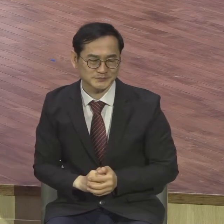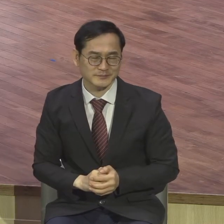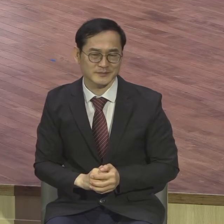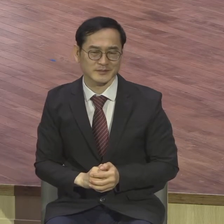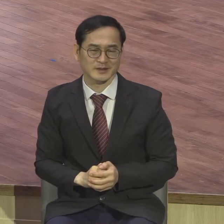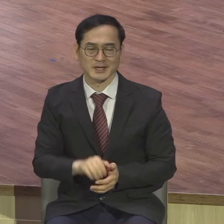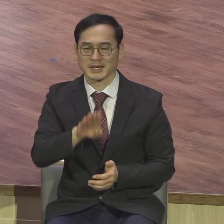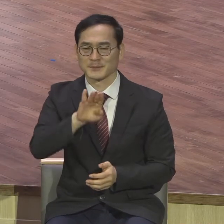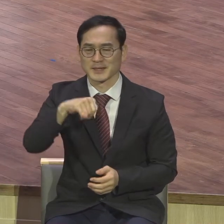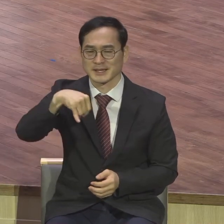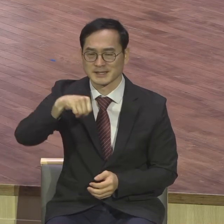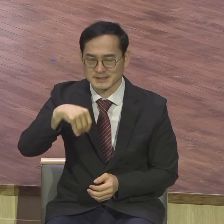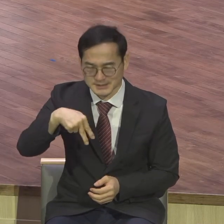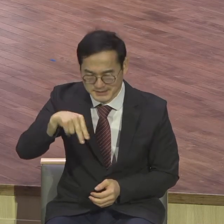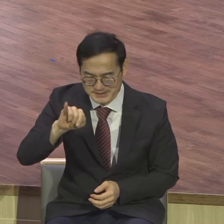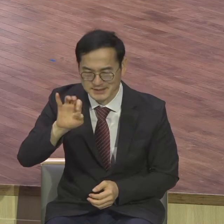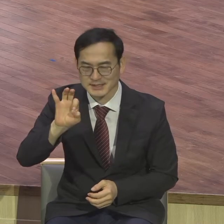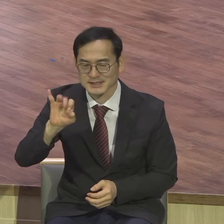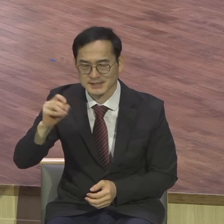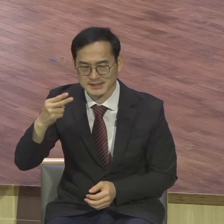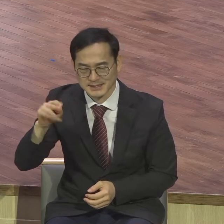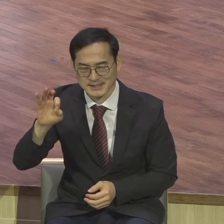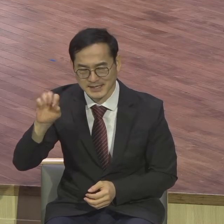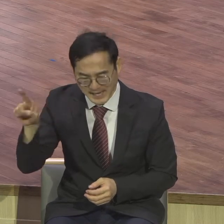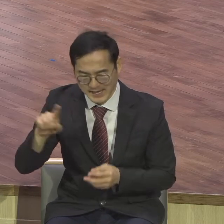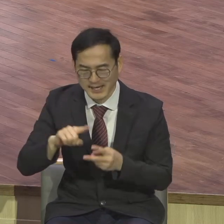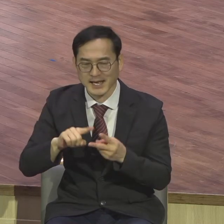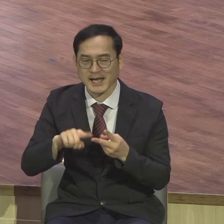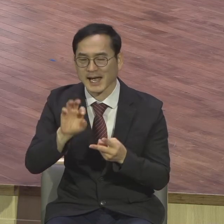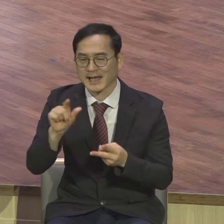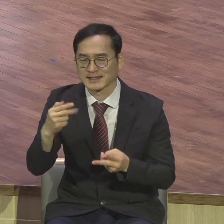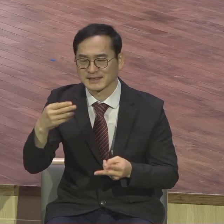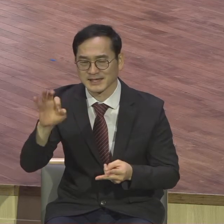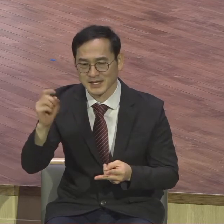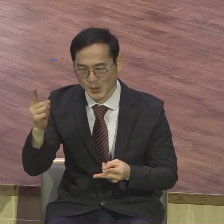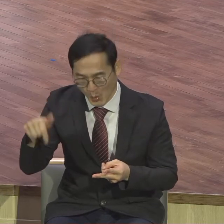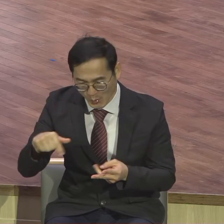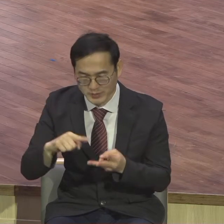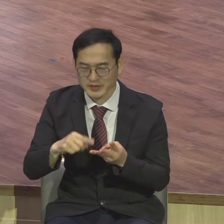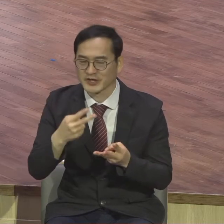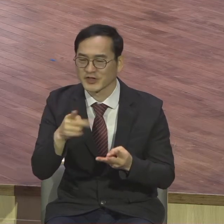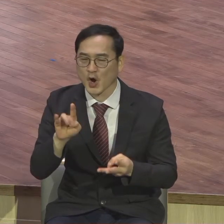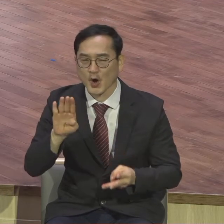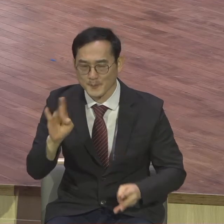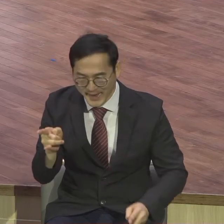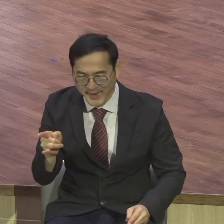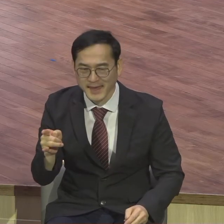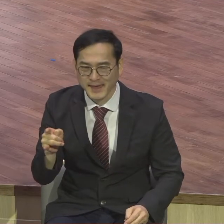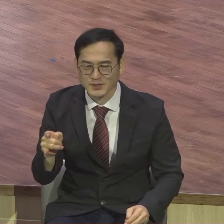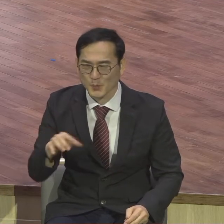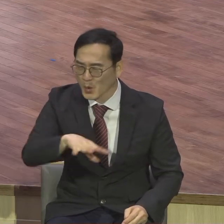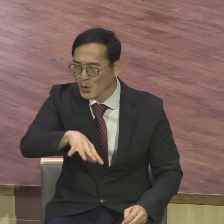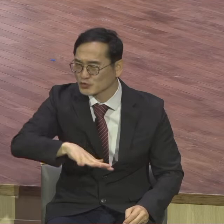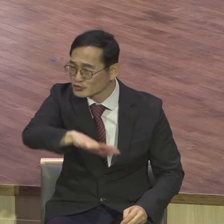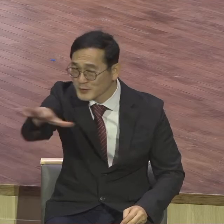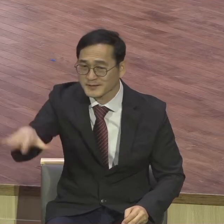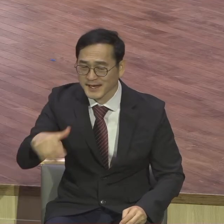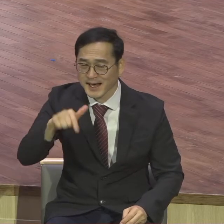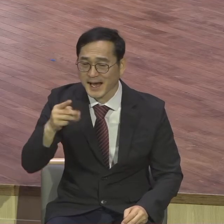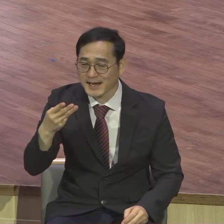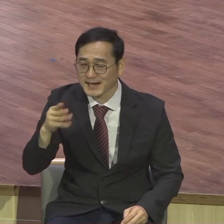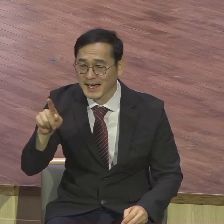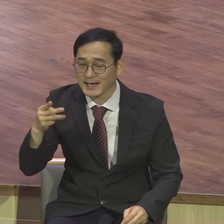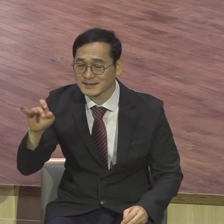비시디아, 안디옥, 더베, 루스드라, 이고니온, 그게 다 거의 갈라디아 지역이에요. 그 지역이 다 거기 다 붙어